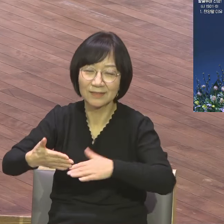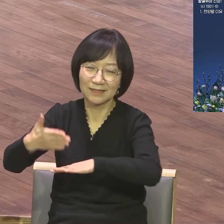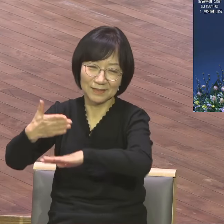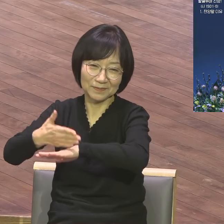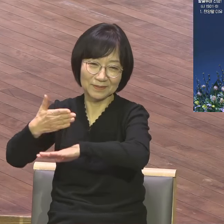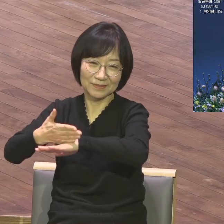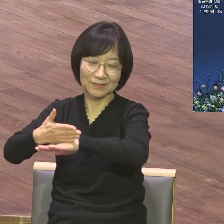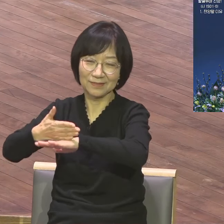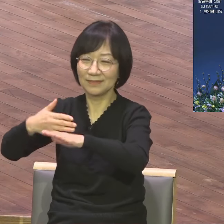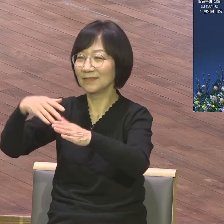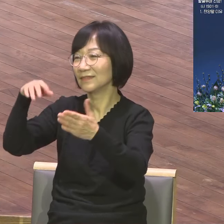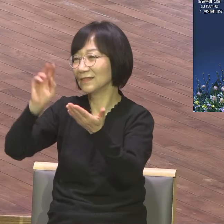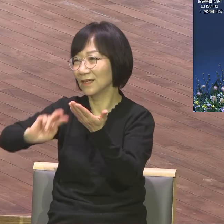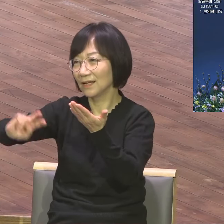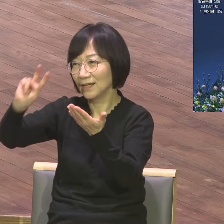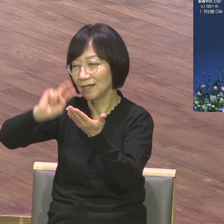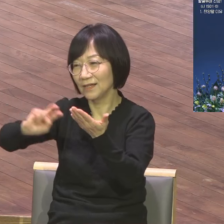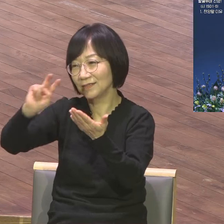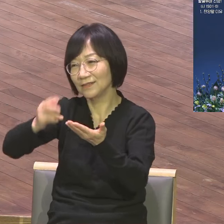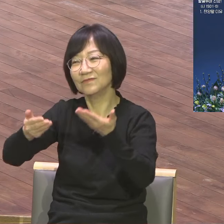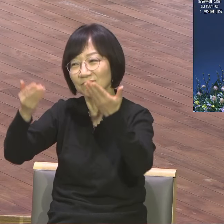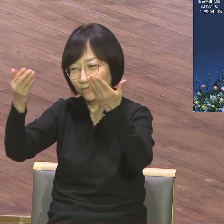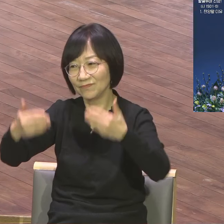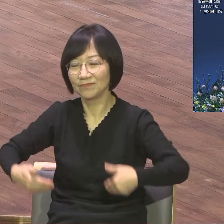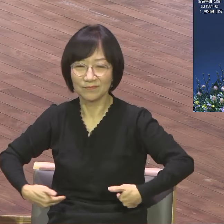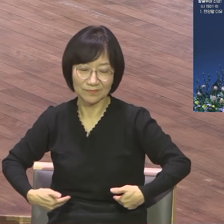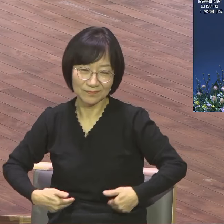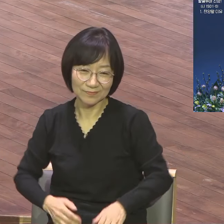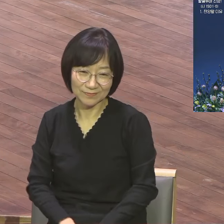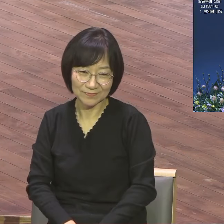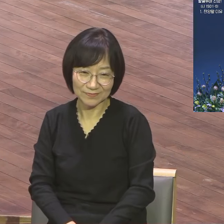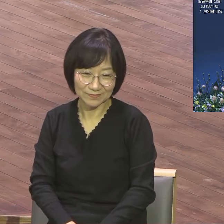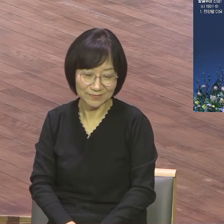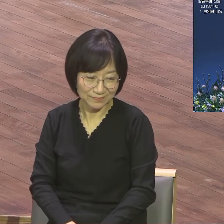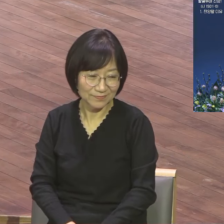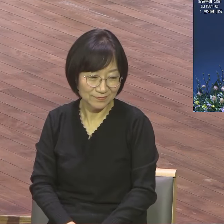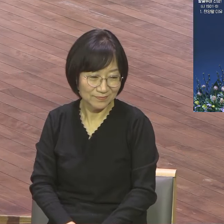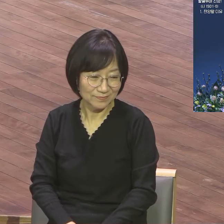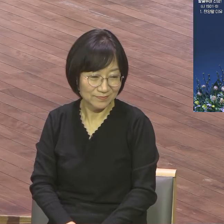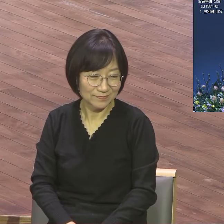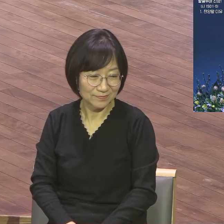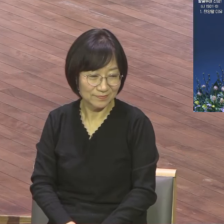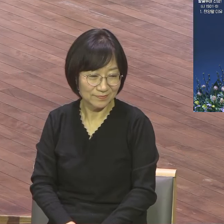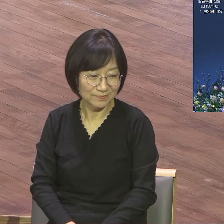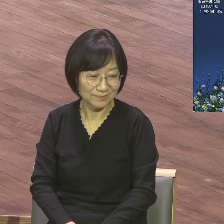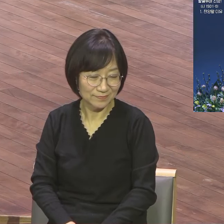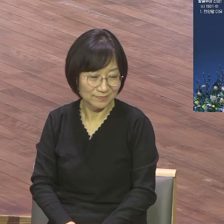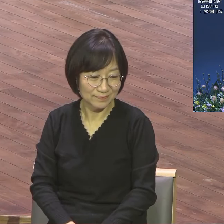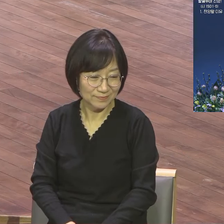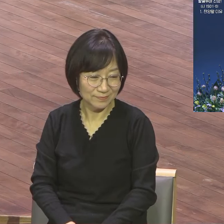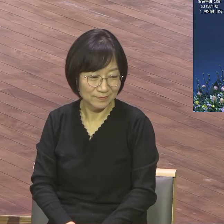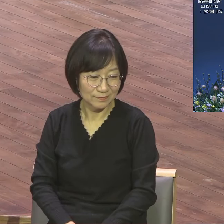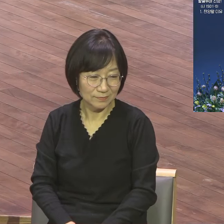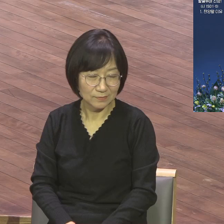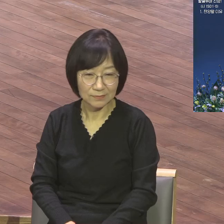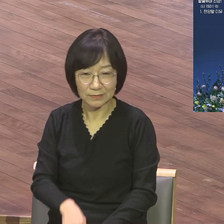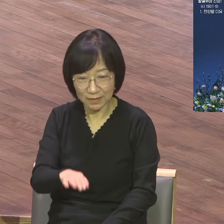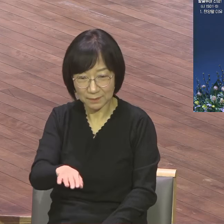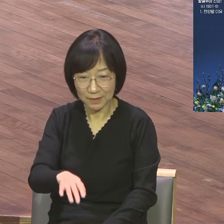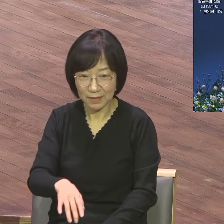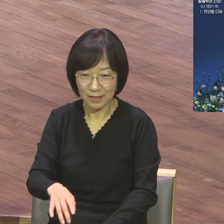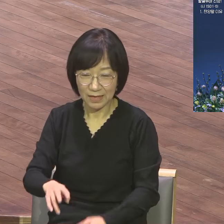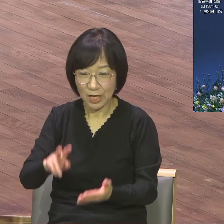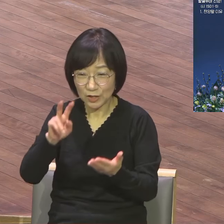감사하며 찬양하는 삶을 살아야 돼요. 우리 찬양대원들이 찬양대가 찬양대 모집한다. 그 말